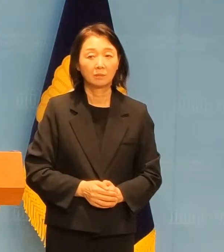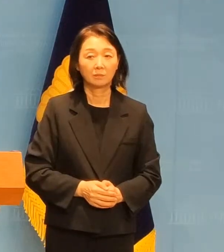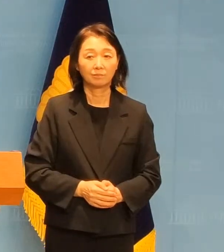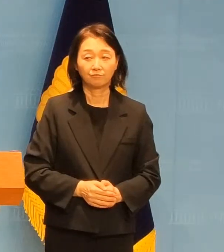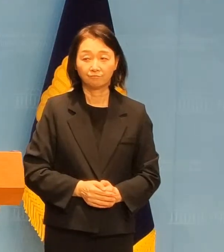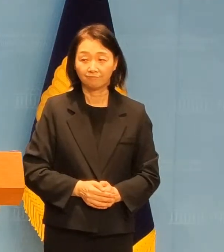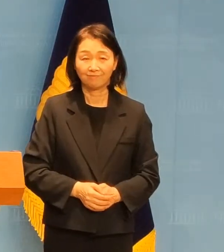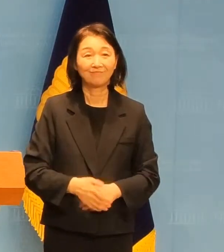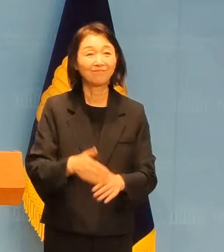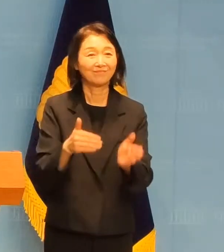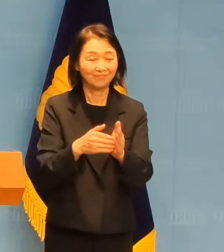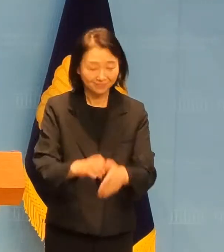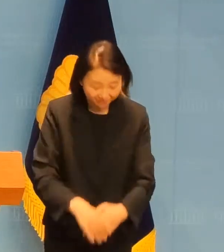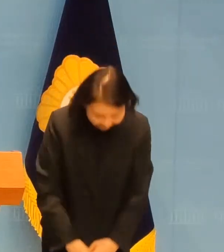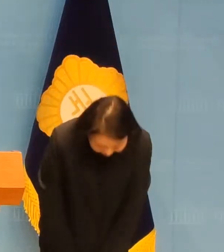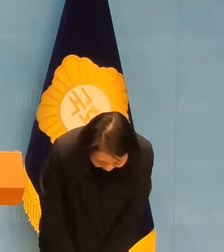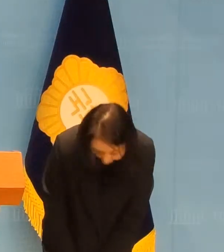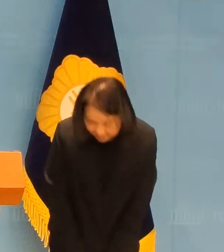네, 이상입니다.